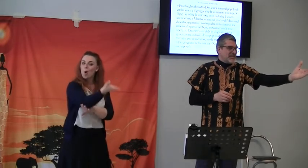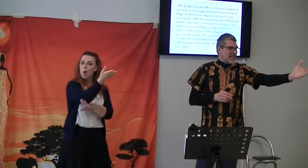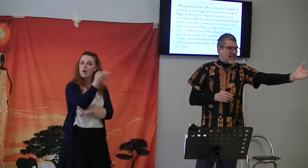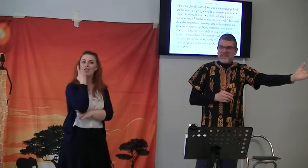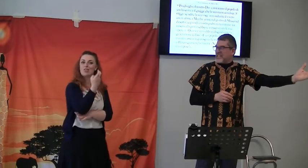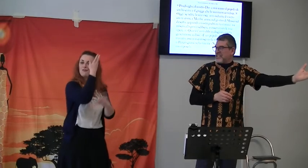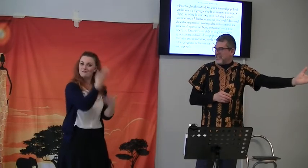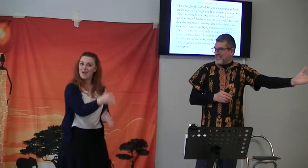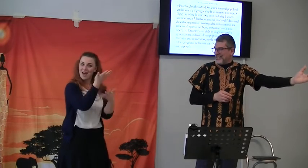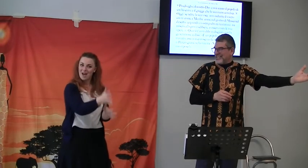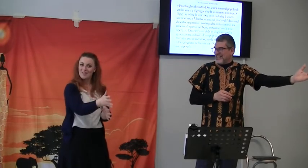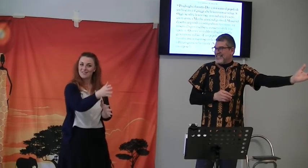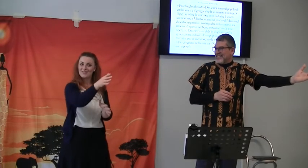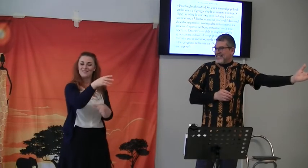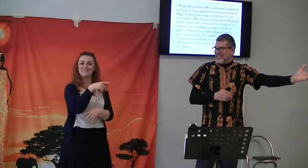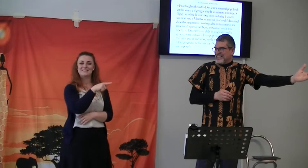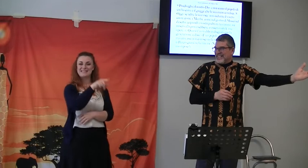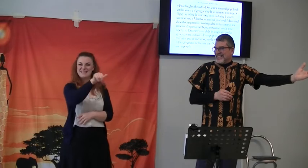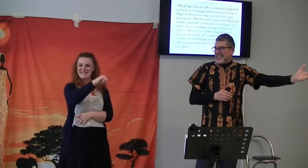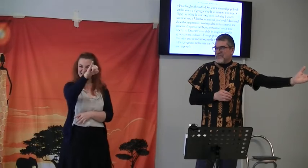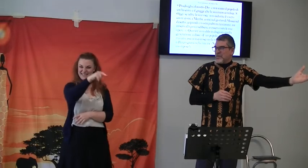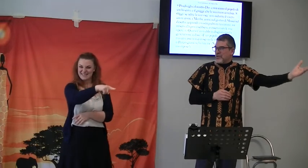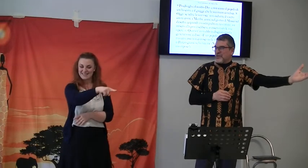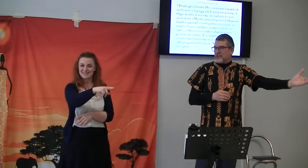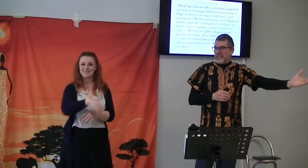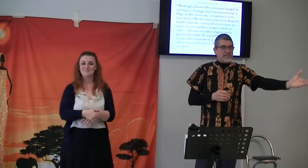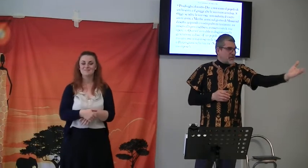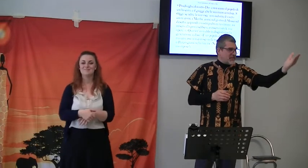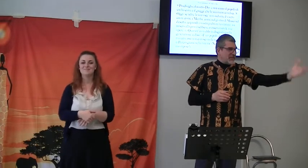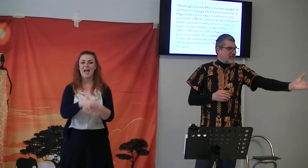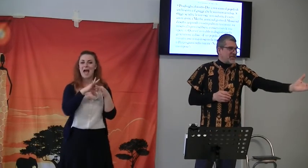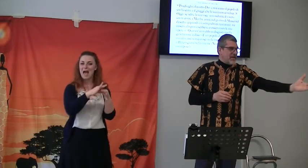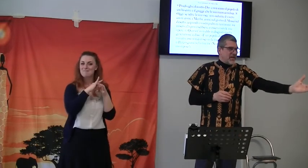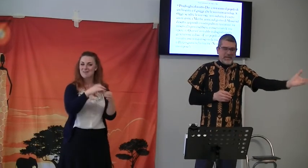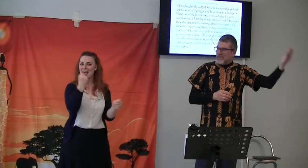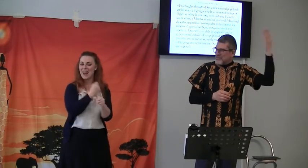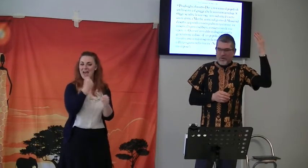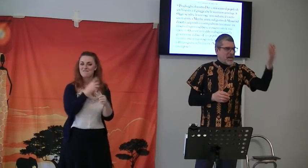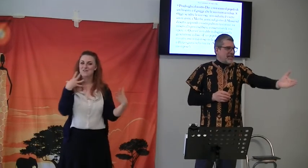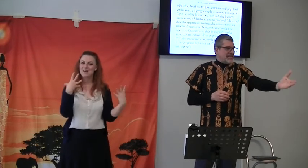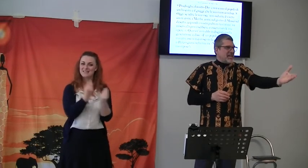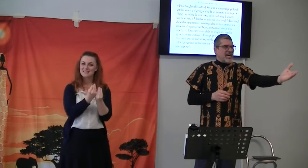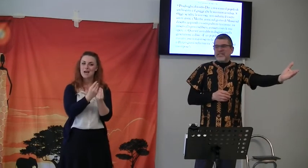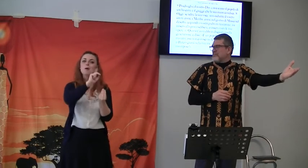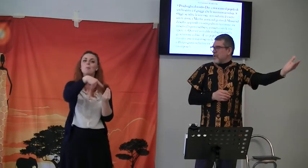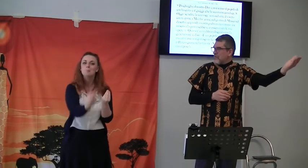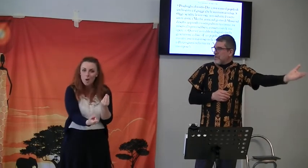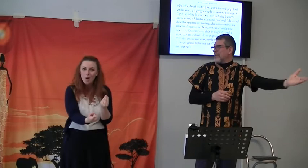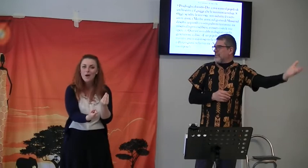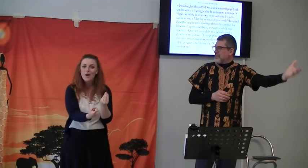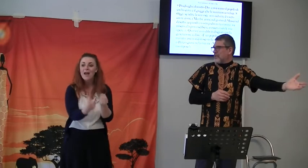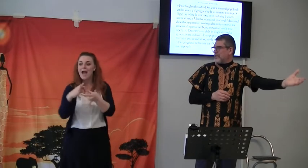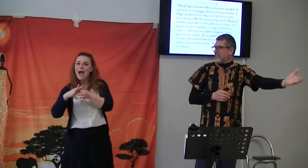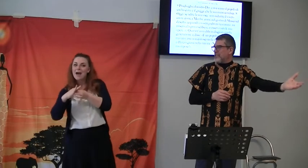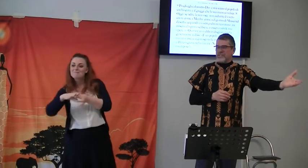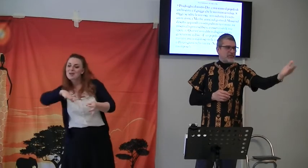La nostra cara amica, sì, che abbiamo conosciuto lì, abbiamo lavorato insieme. Poi il mio amico,